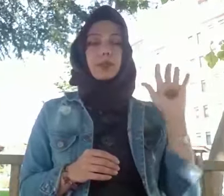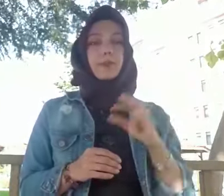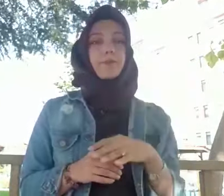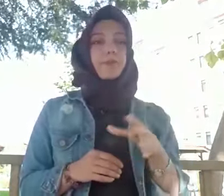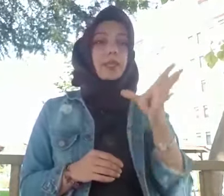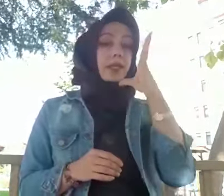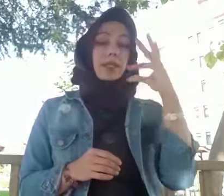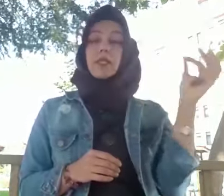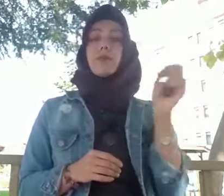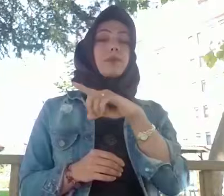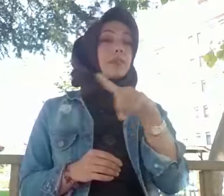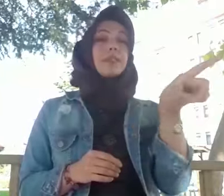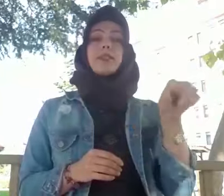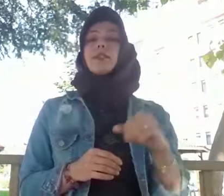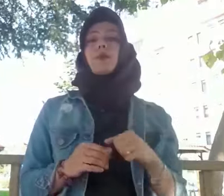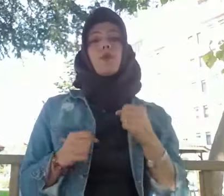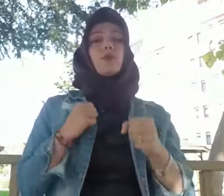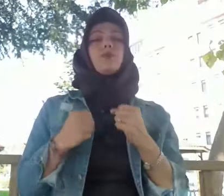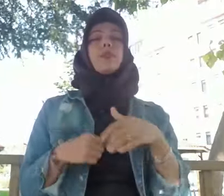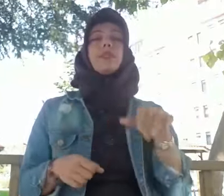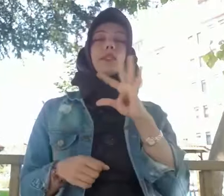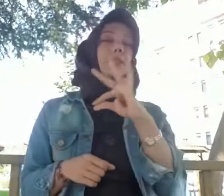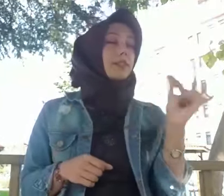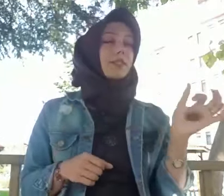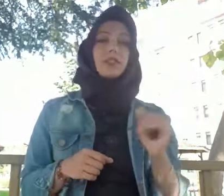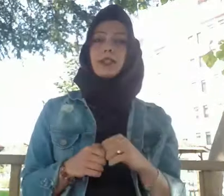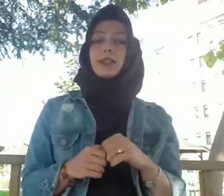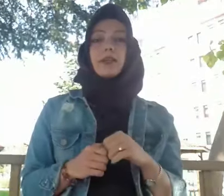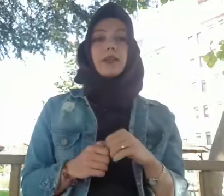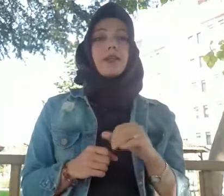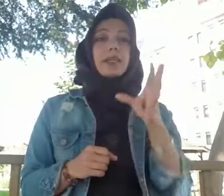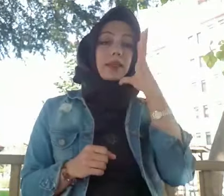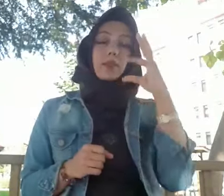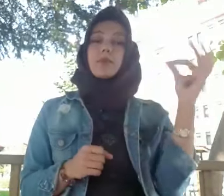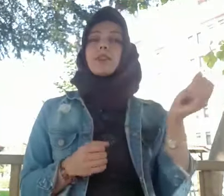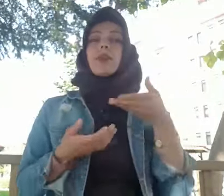Kimimiz koşmadı hiç, kimimizse konuşamadı.